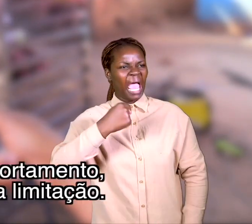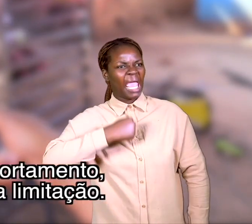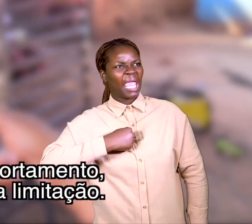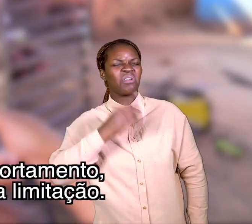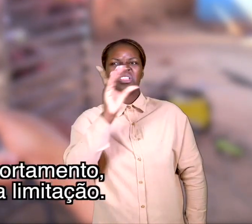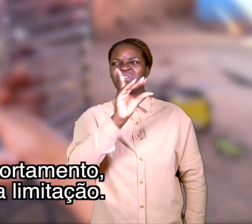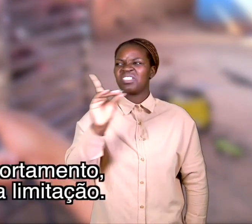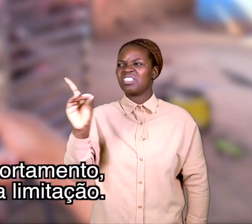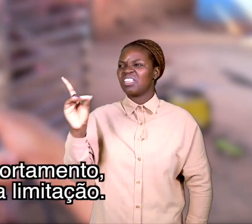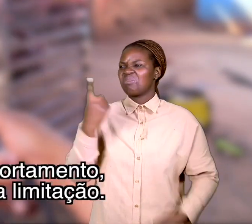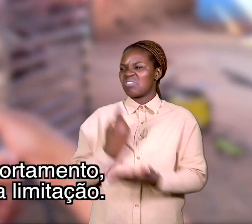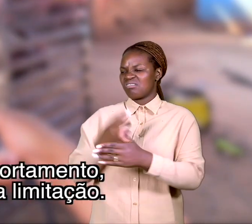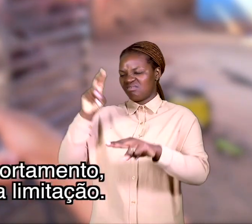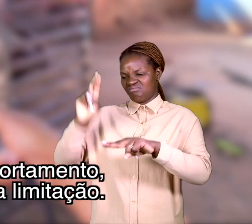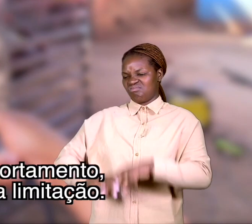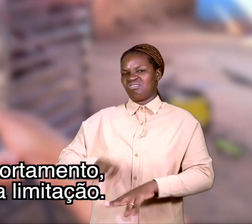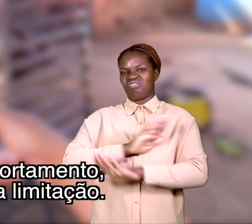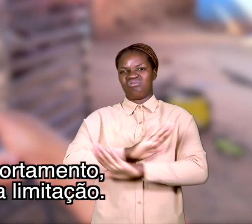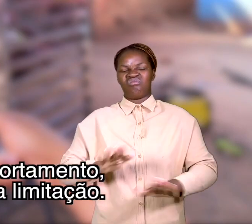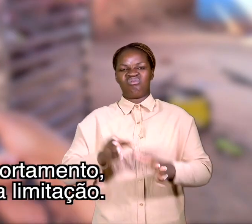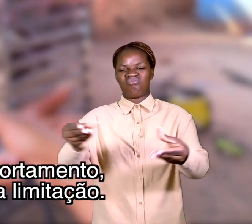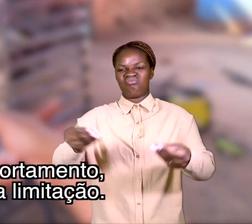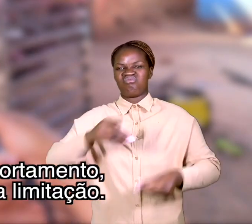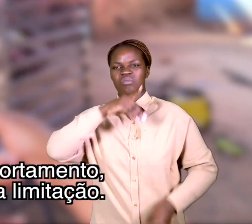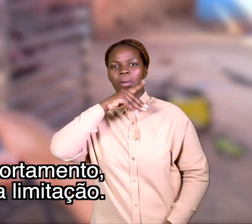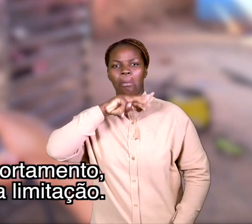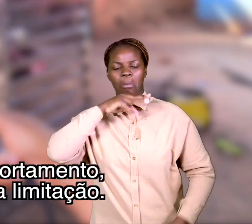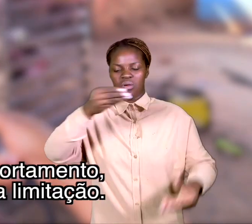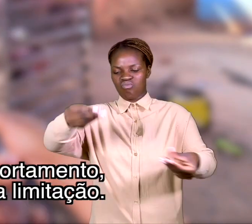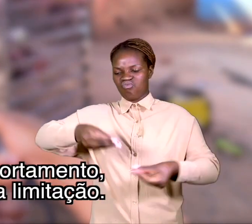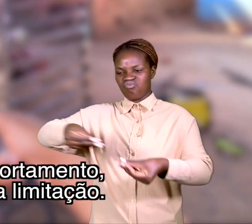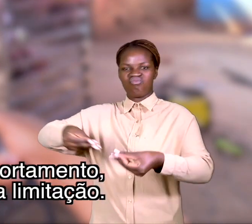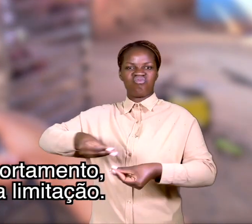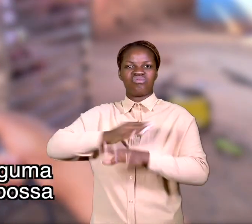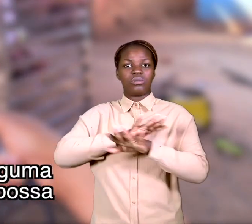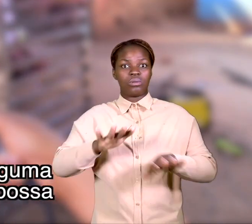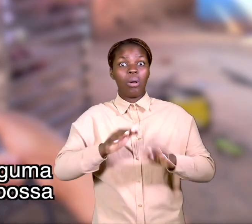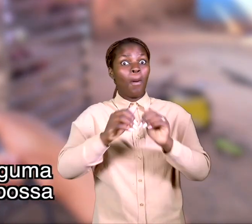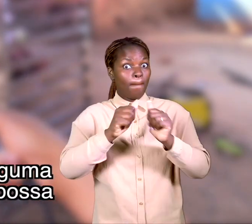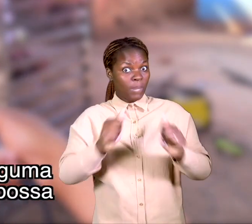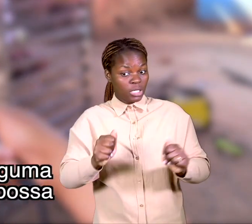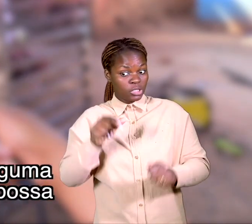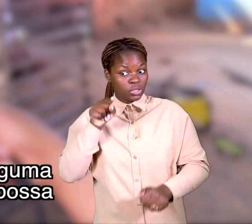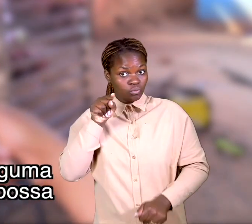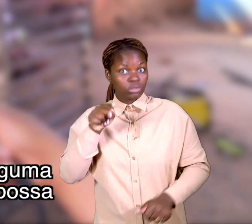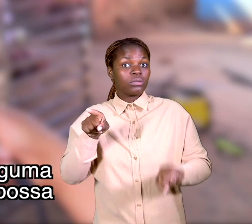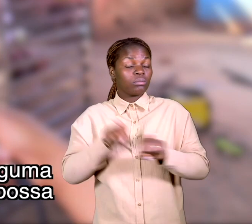Deve haver mudança de comportamento, porque a deficiência não é uma limitação. É necessário procurar alguma